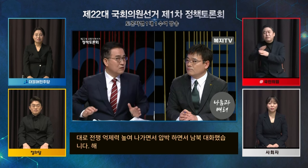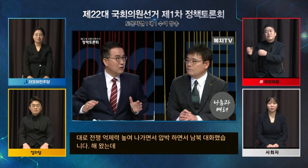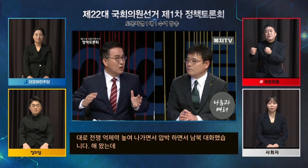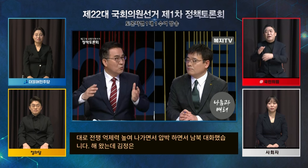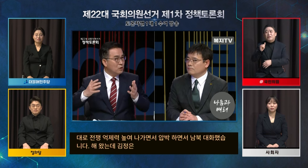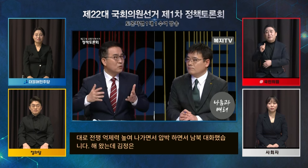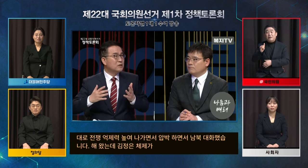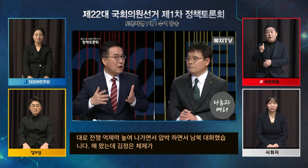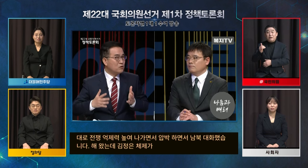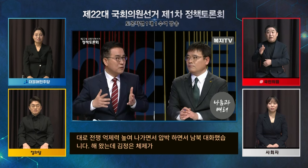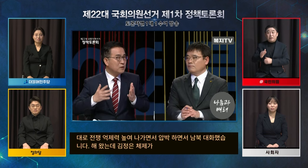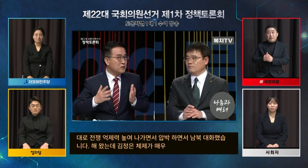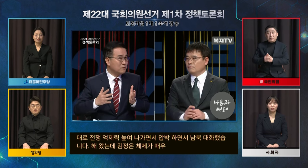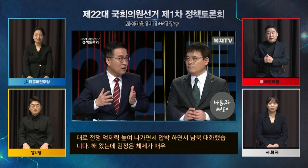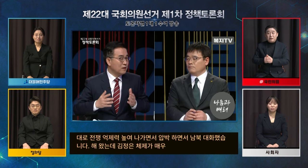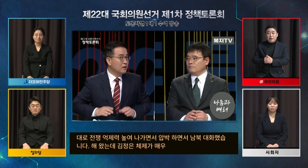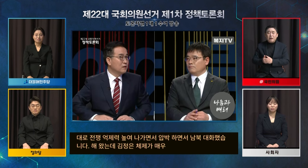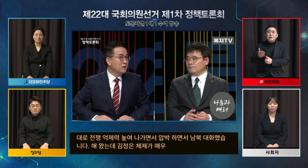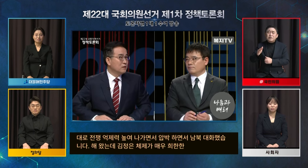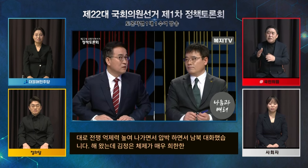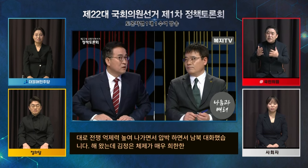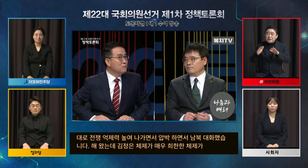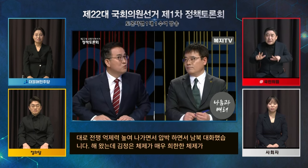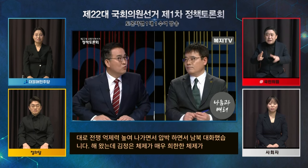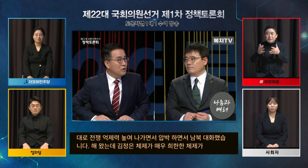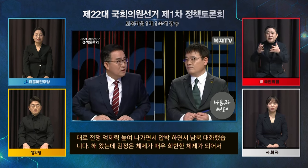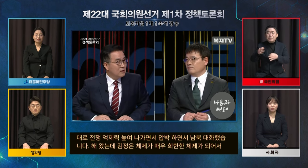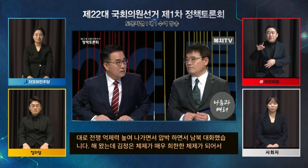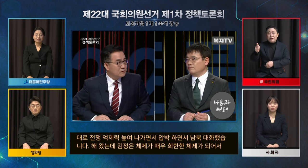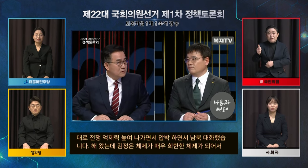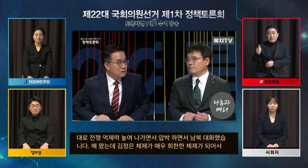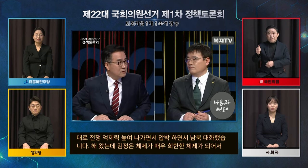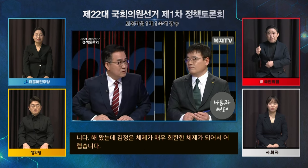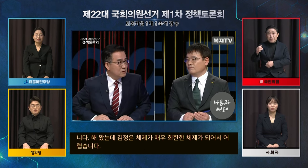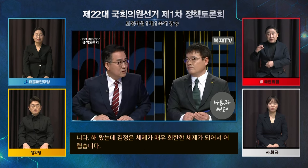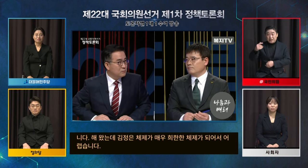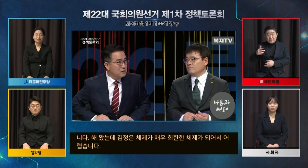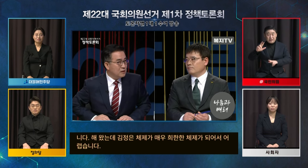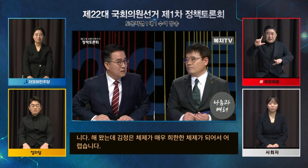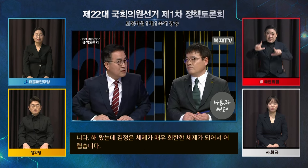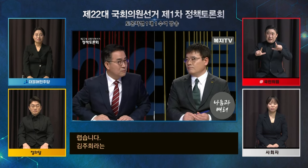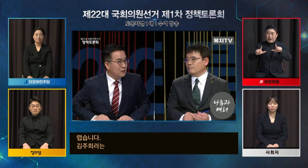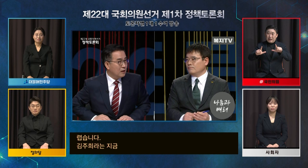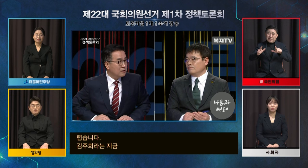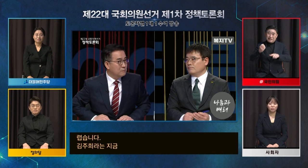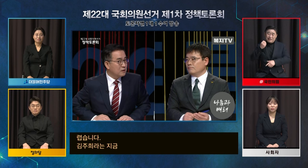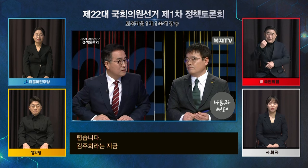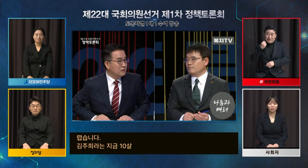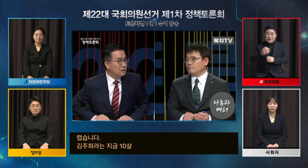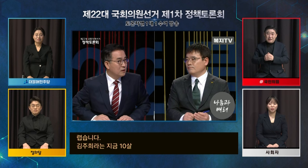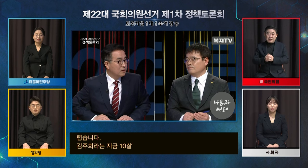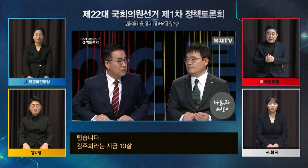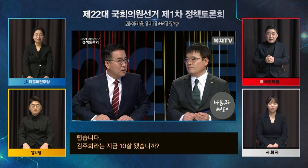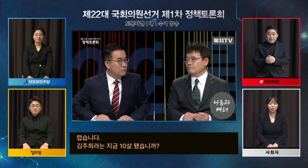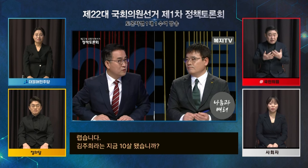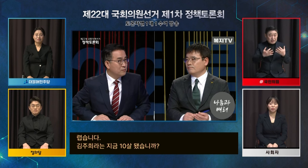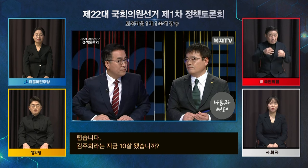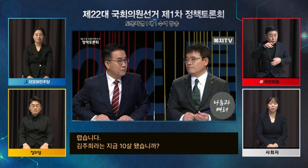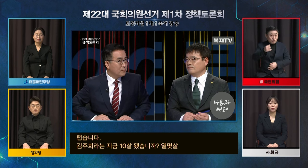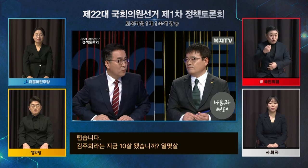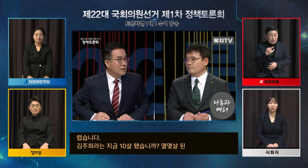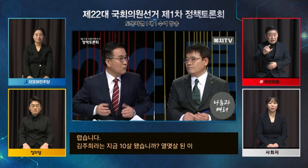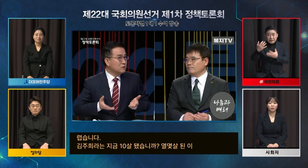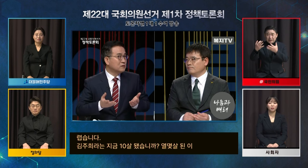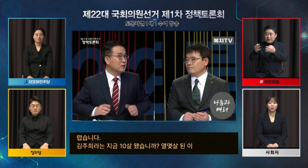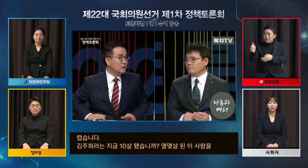체제가 되어서 우리가 노력을 다 하고 어렵습니다. 김주희라는 지금 10살 됐습니까? 10몇 살 된 이 사람을